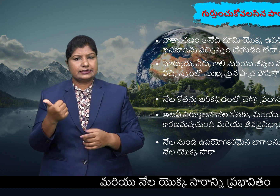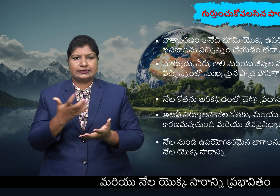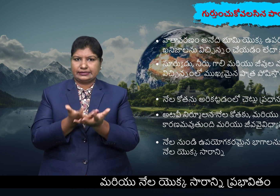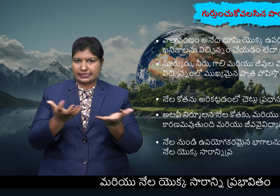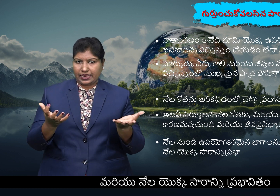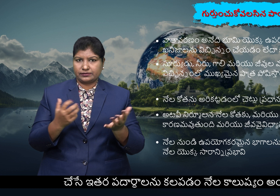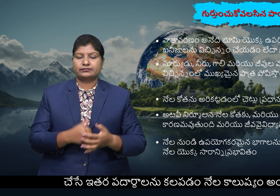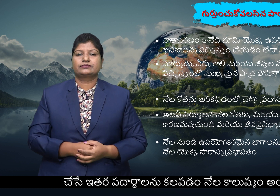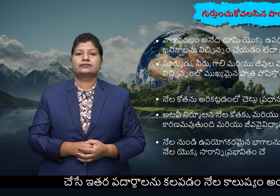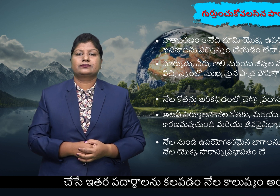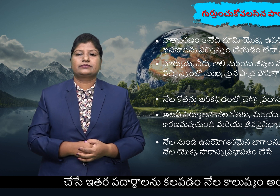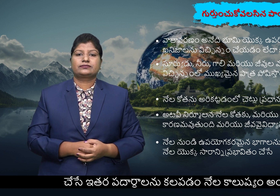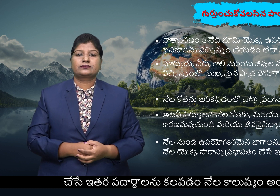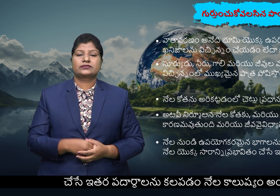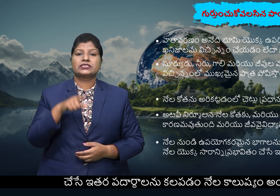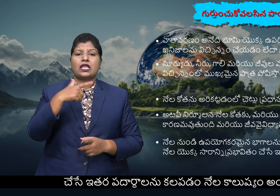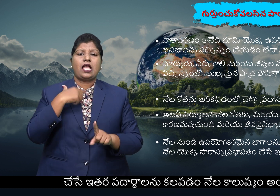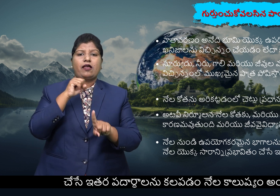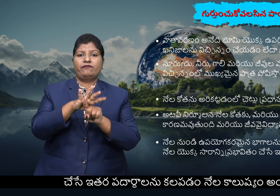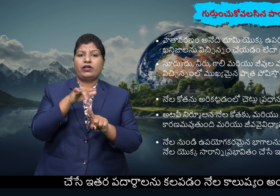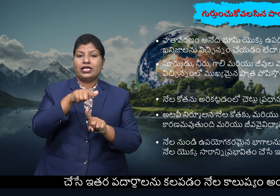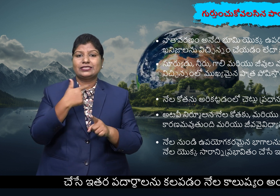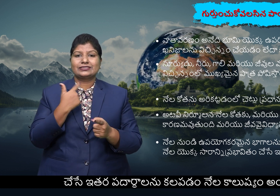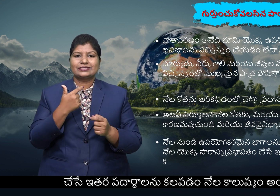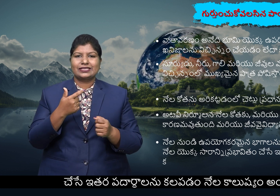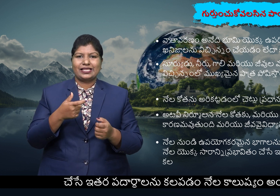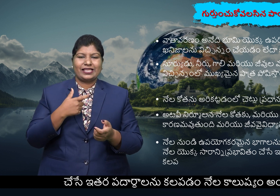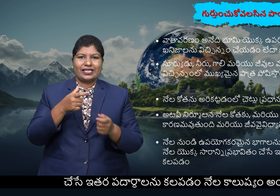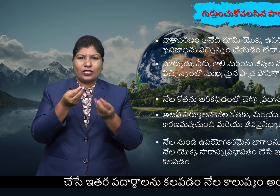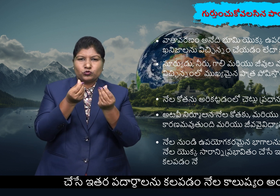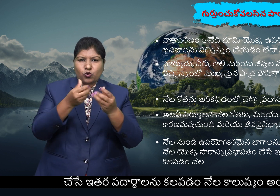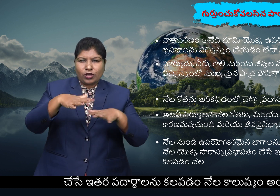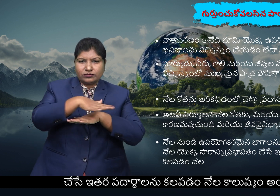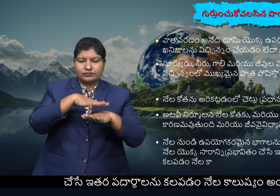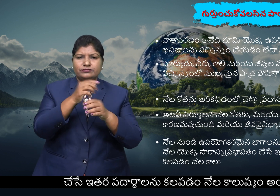ప్రభావితం చేసే ఇతర పదార్థాలను కలపడం నేల కాలుష్యం అంటారు.